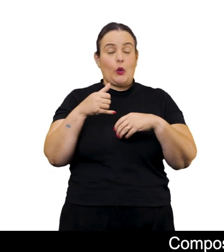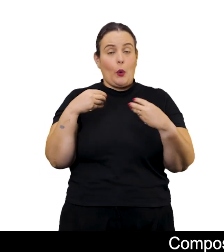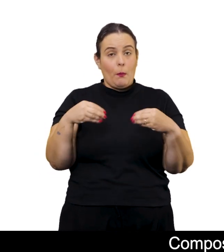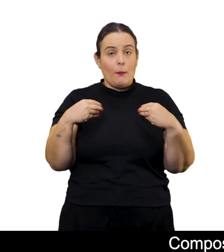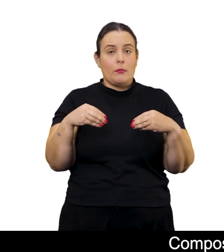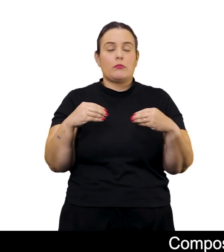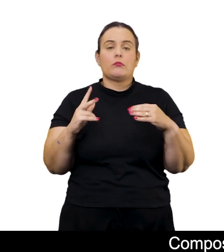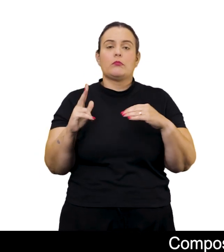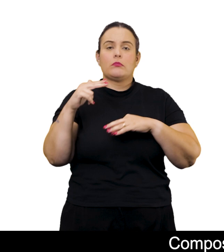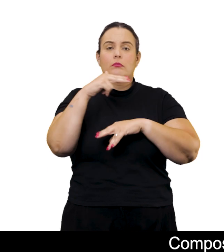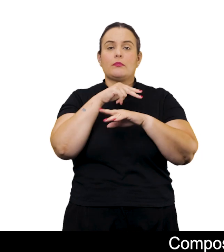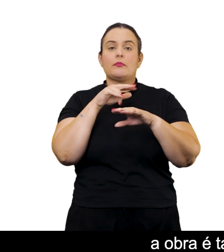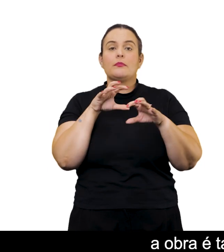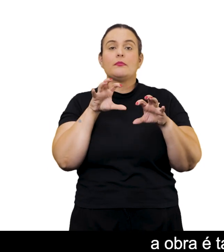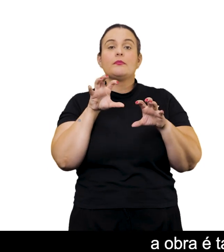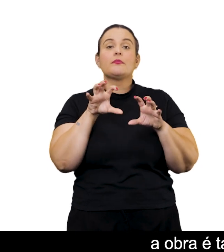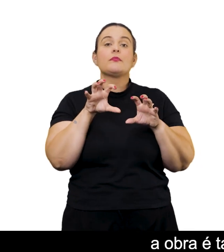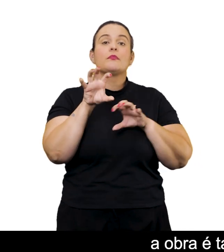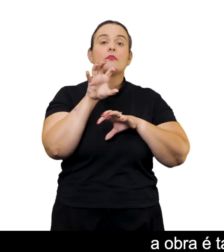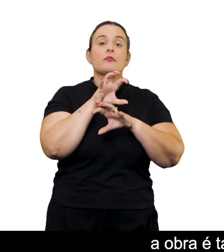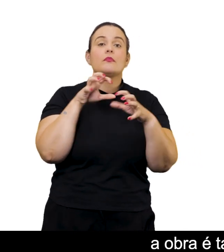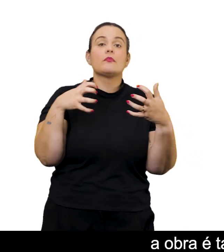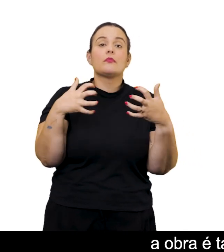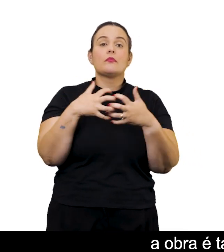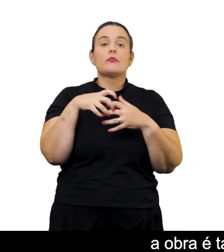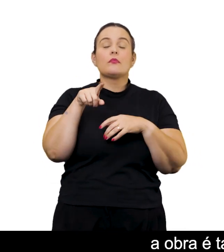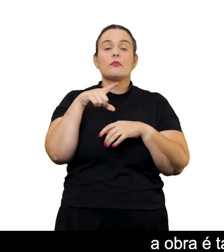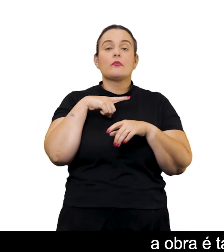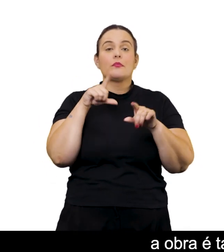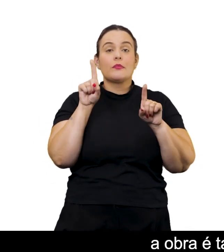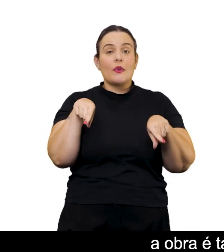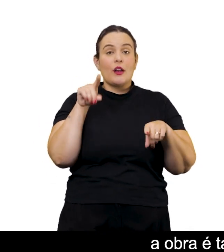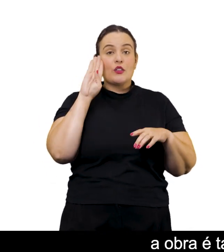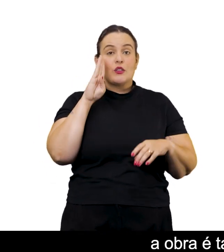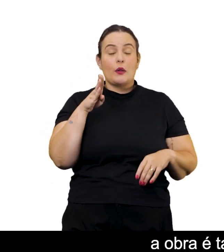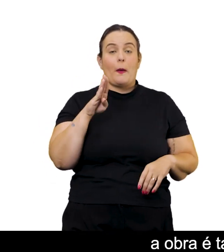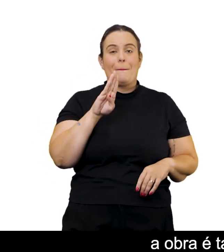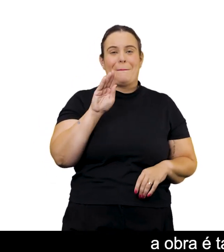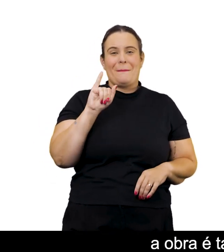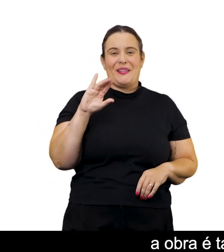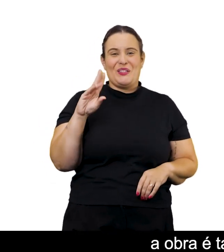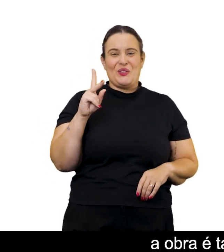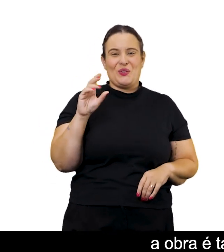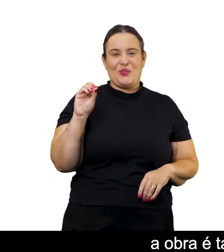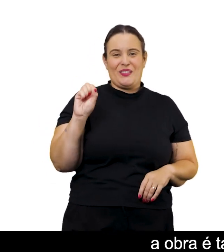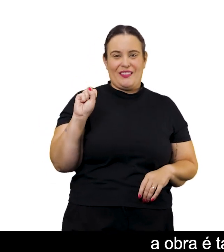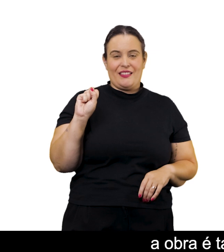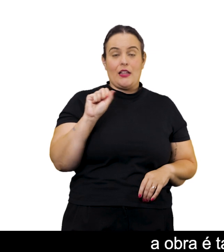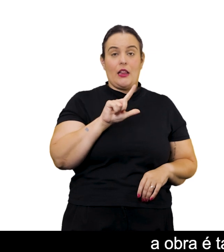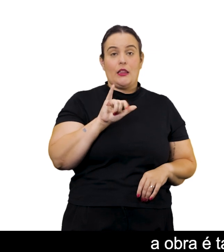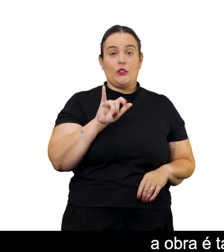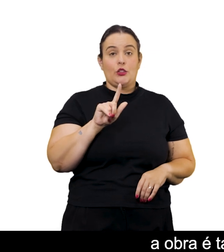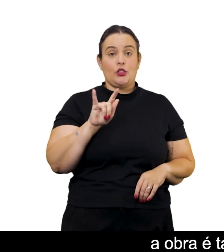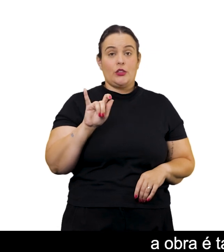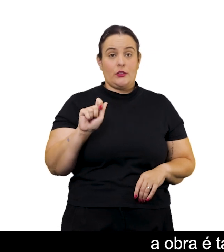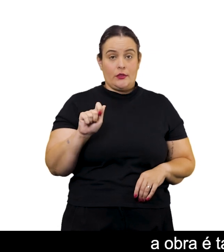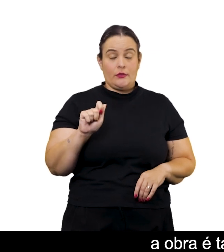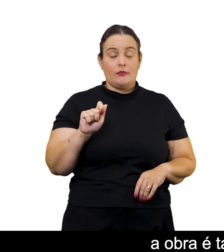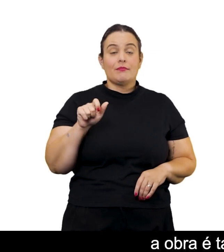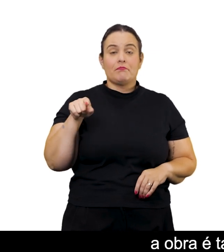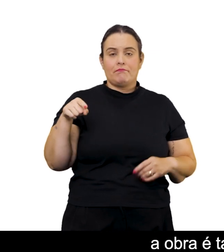cortados, dobrados e encaixados, a obra é também uma referência direta aos Bichos de Lygia Clark,